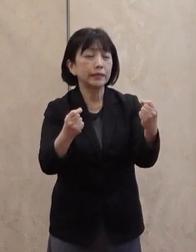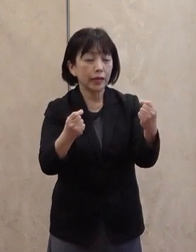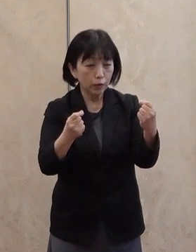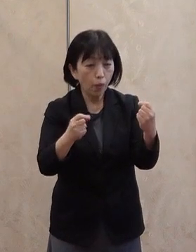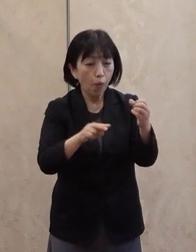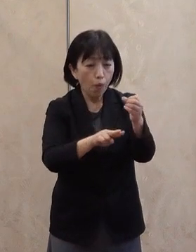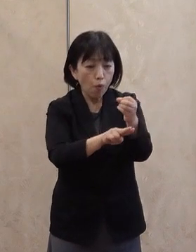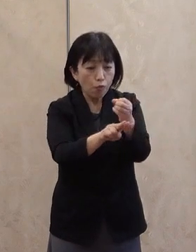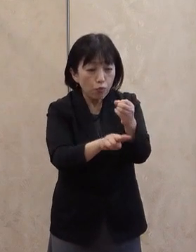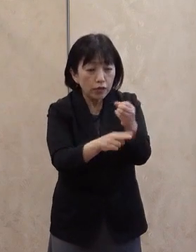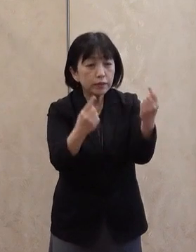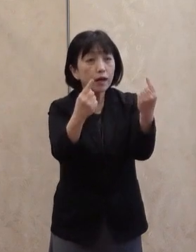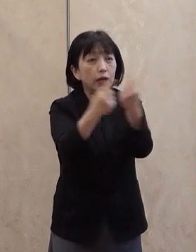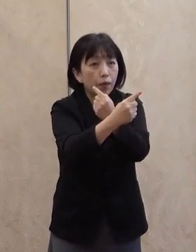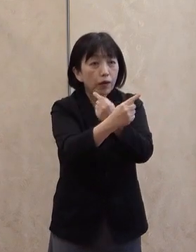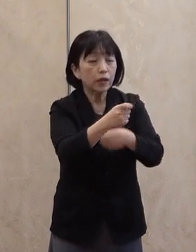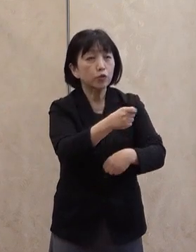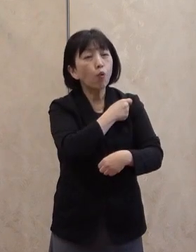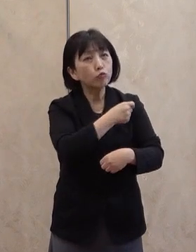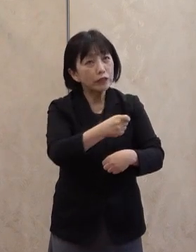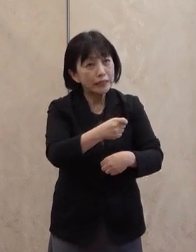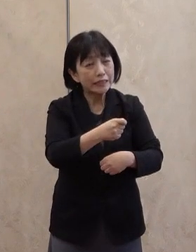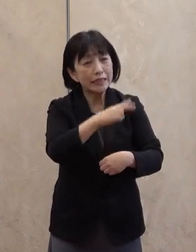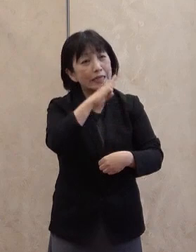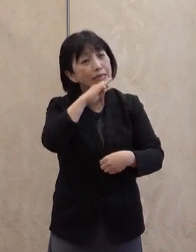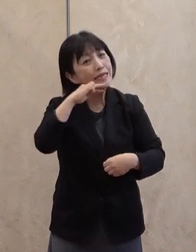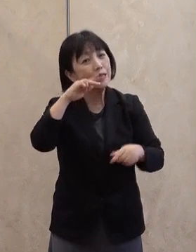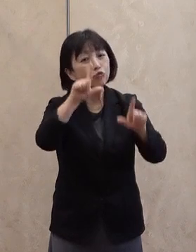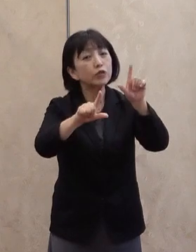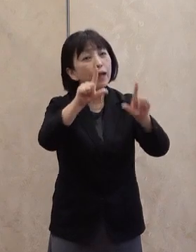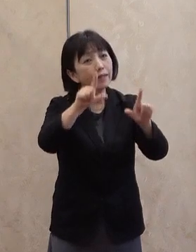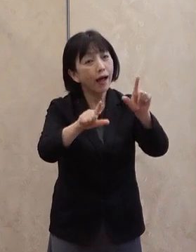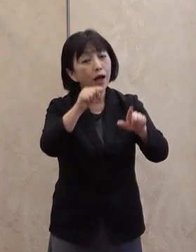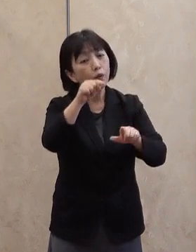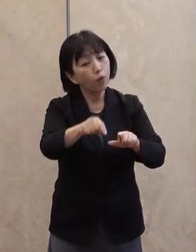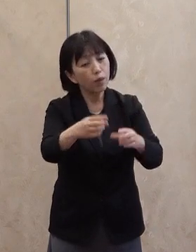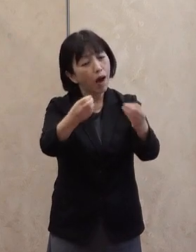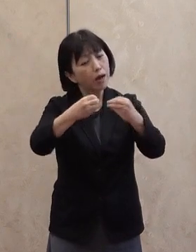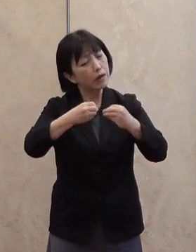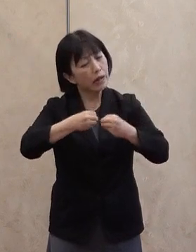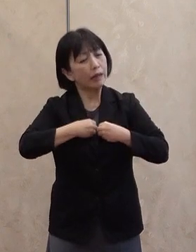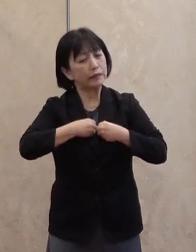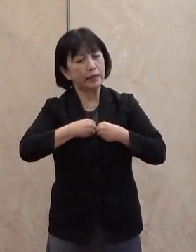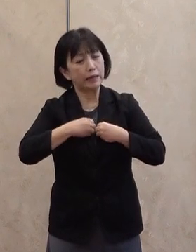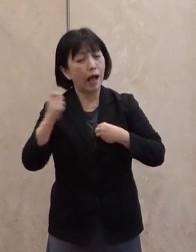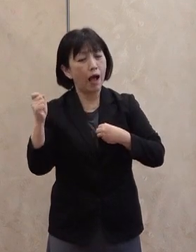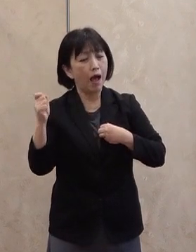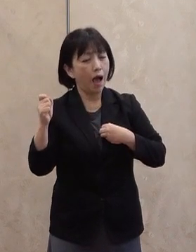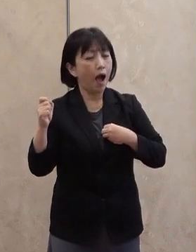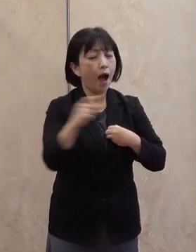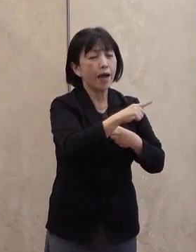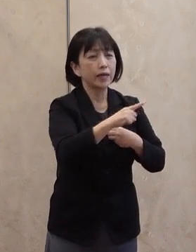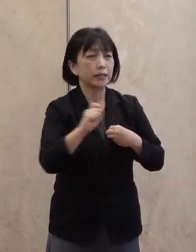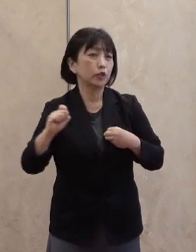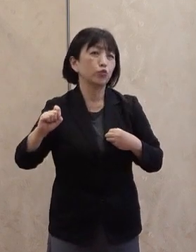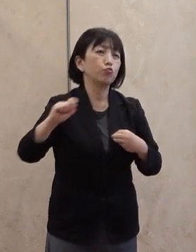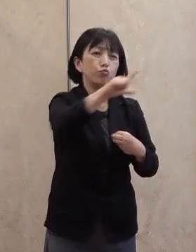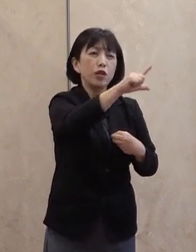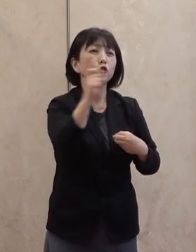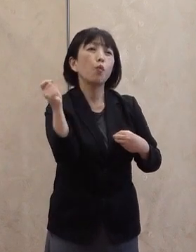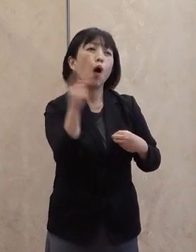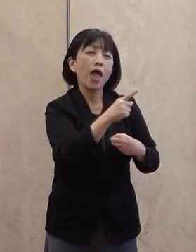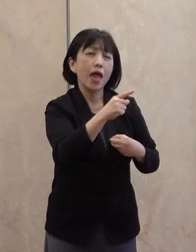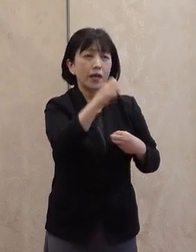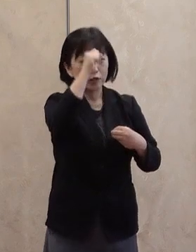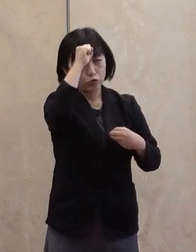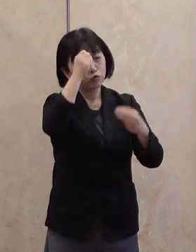株特にイギリス型の変異株についてはあの感染の速度が非常に速いですし、まあ、重症化率も高い